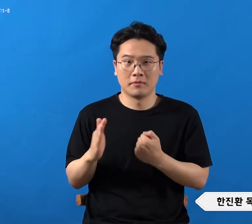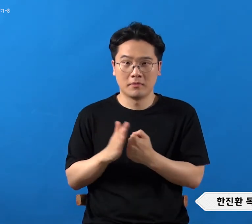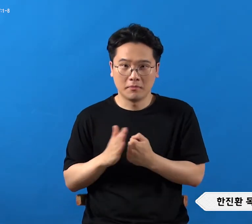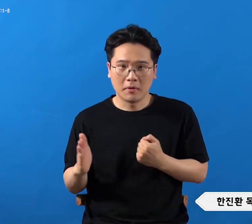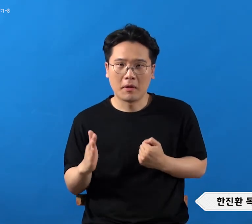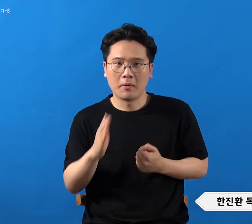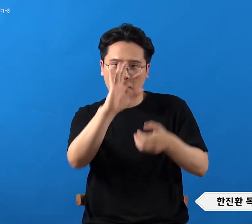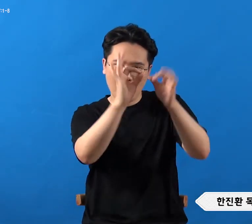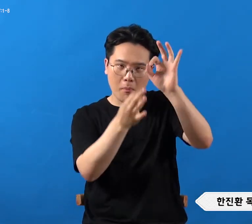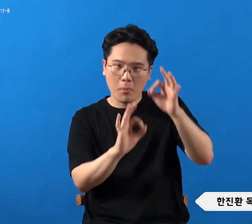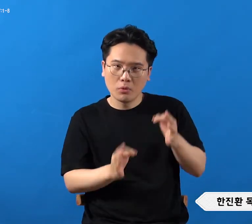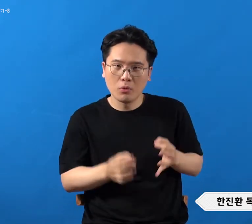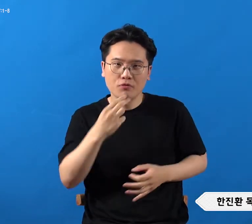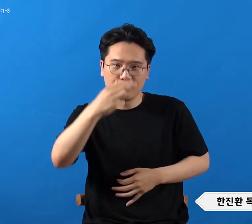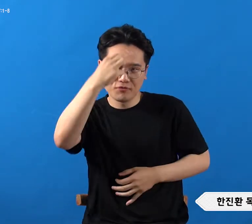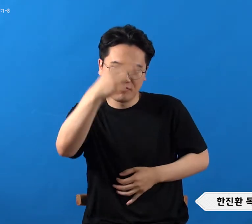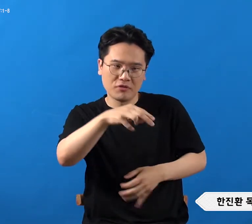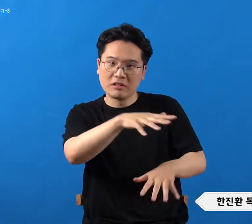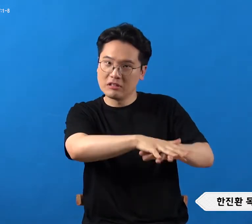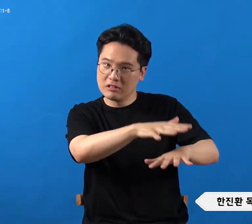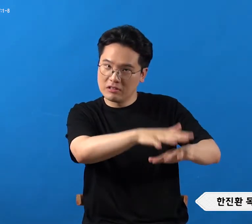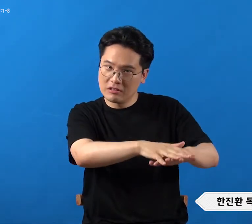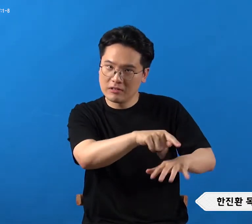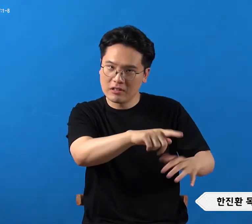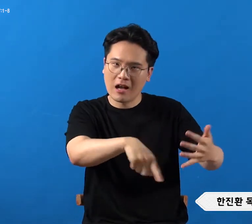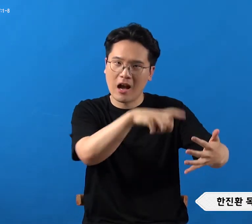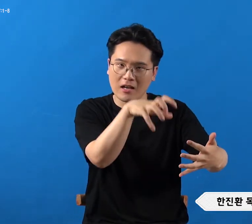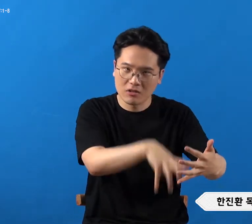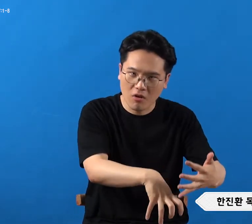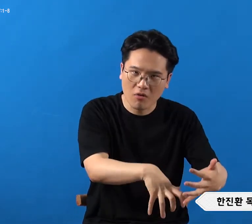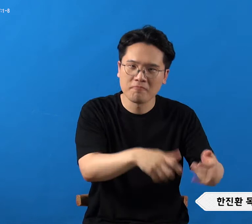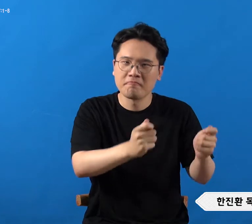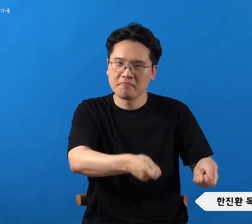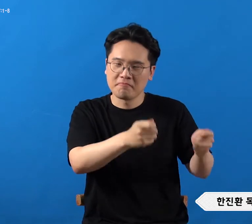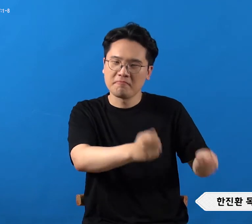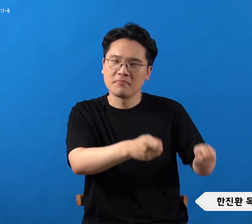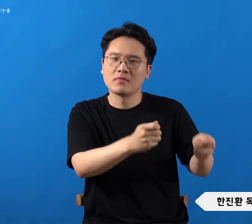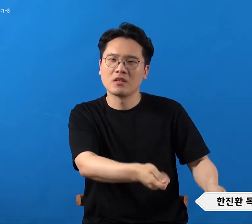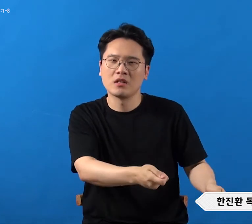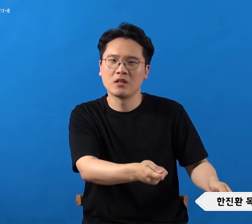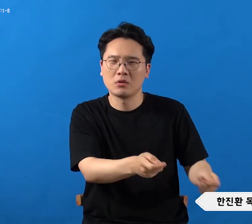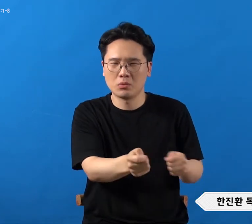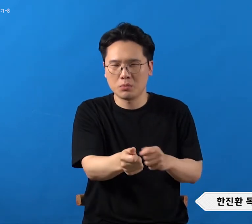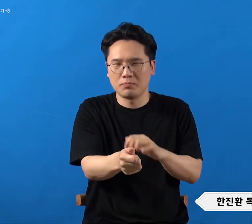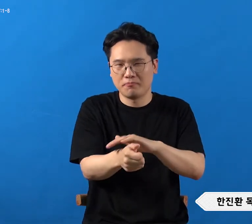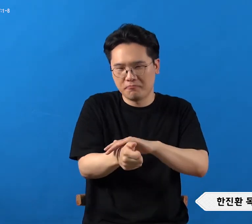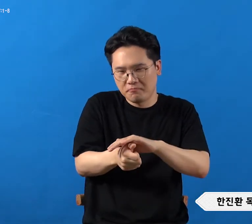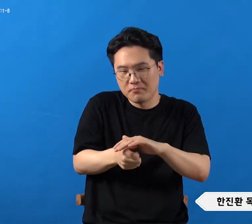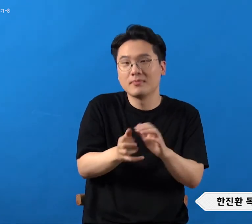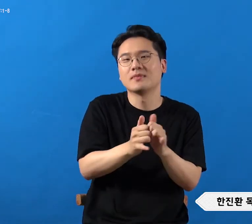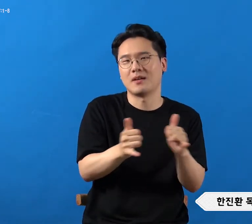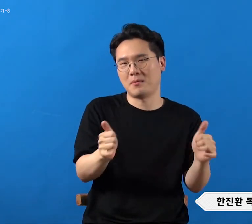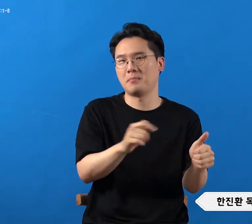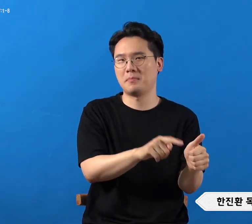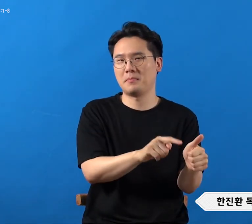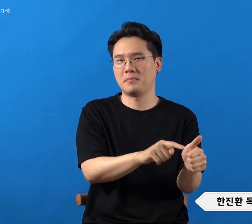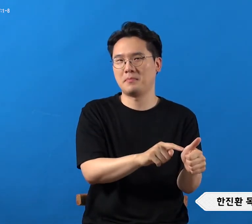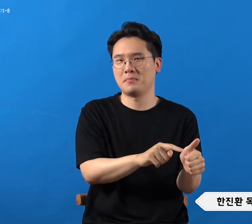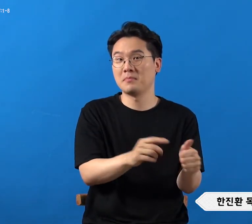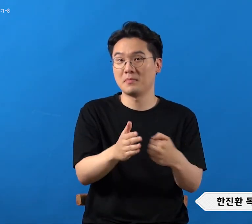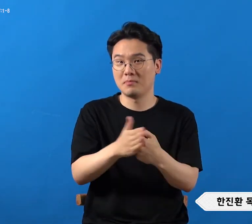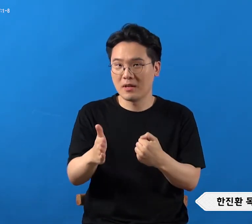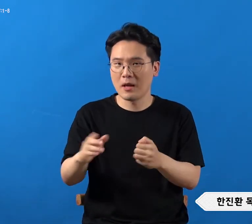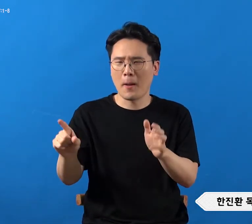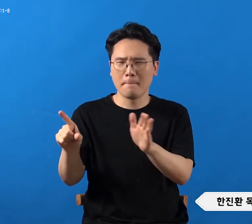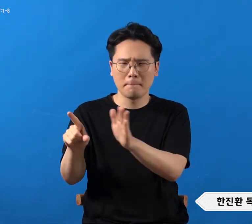포도주 틀 안에서 타작을 하는 그런 아주 소심한 사람이었습니다. 그러니 믿음과는 거리가